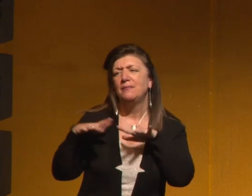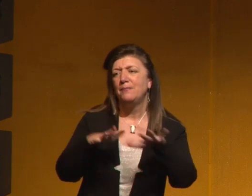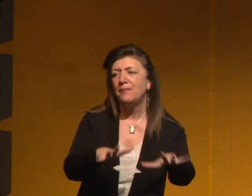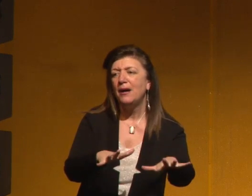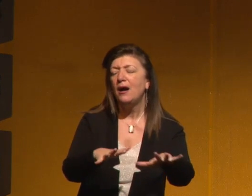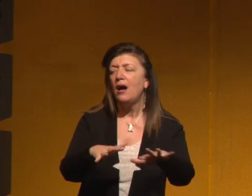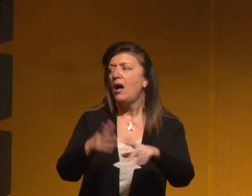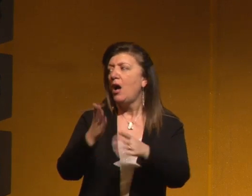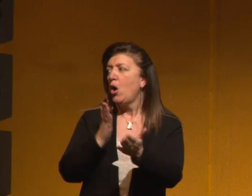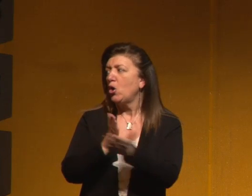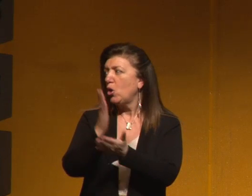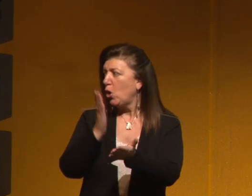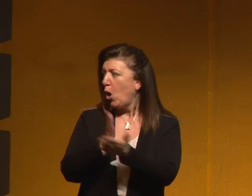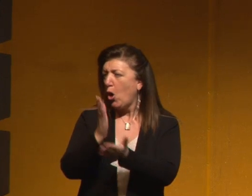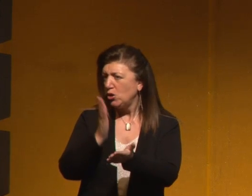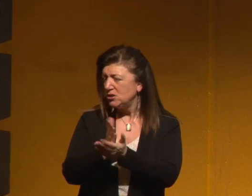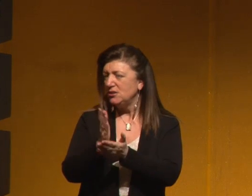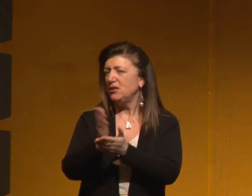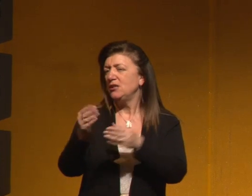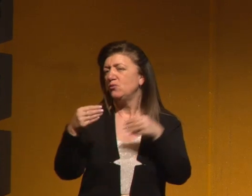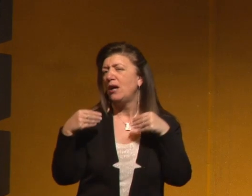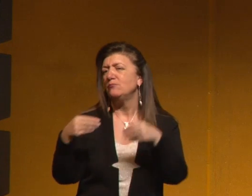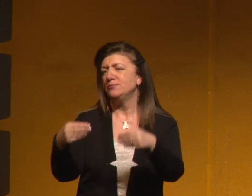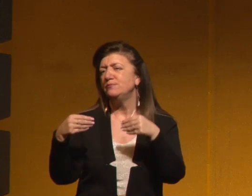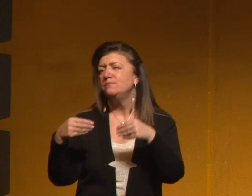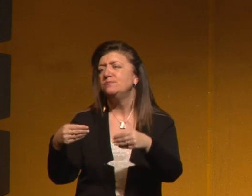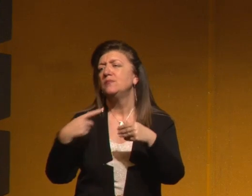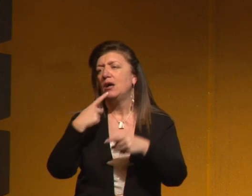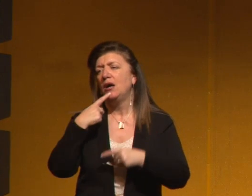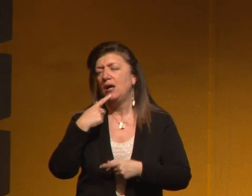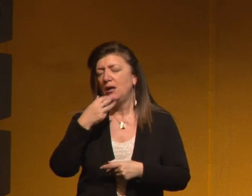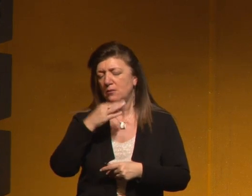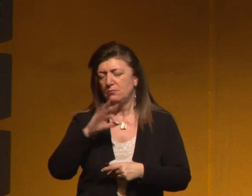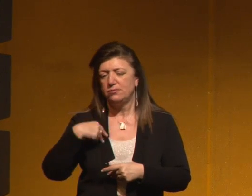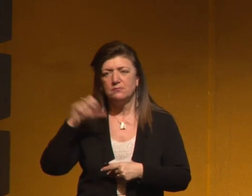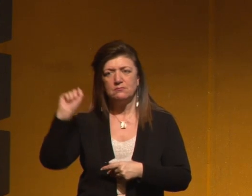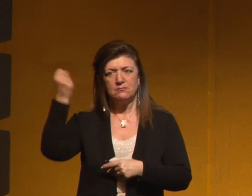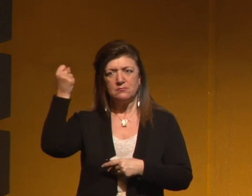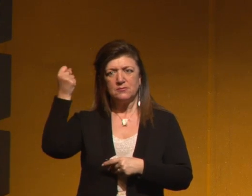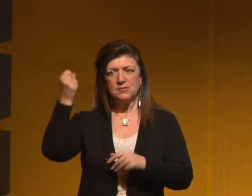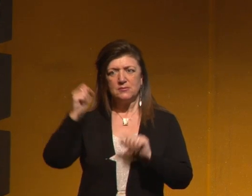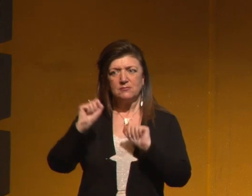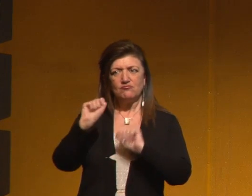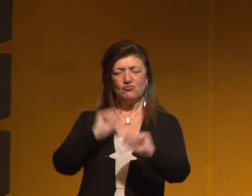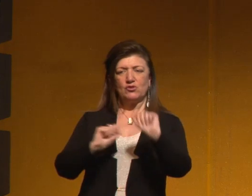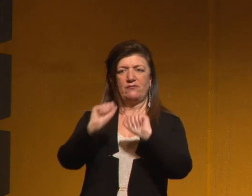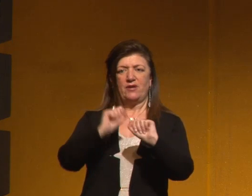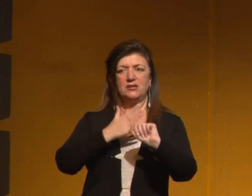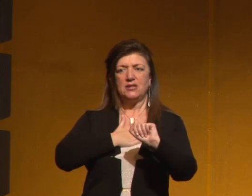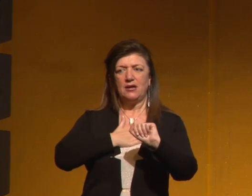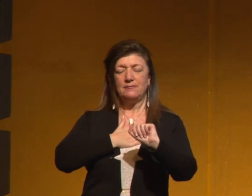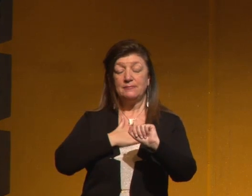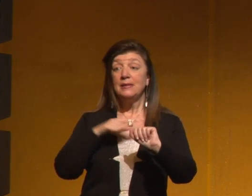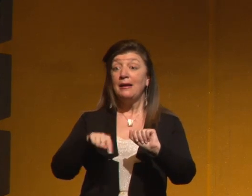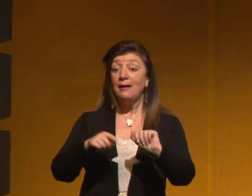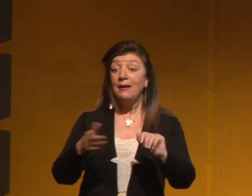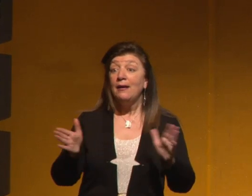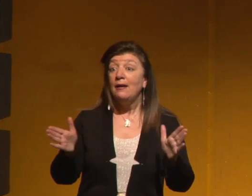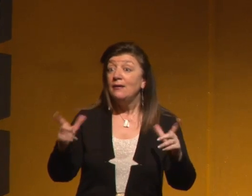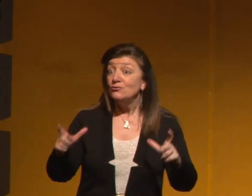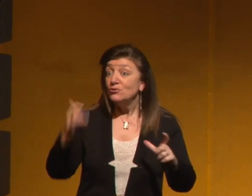e sono pronti a difenderla in qualsiasi momento torino il suo territorio